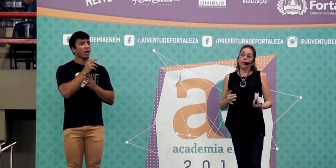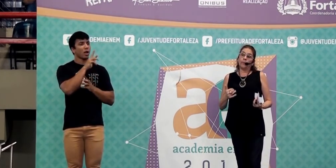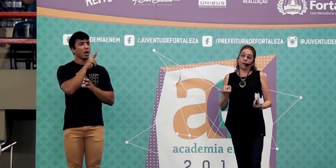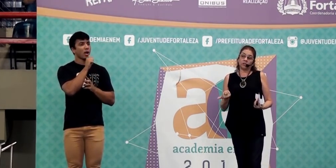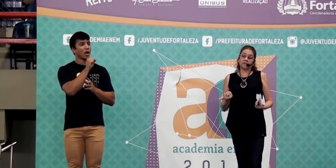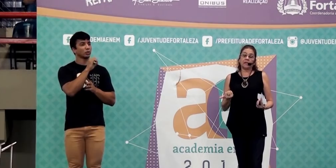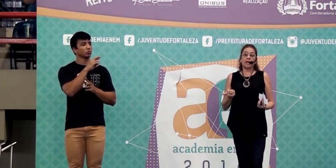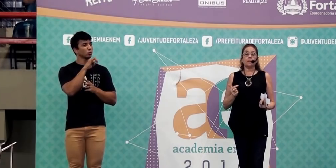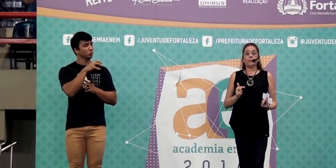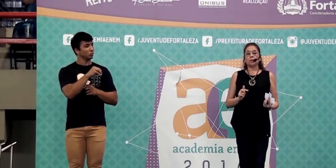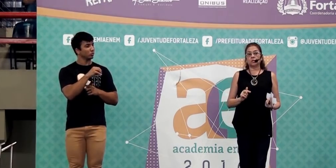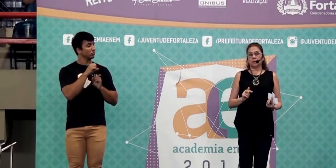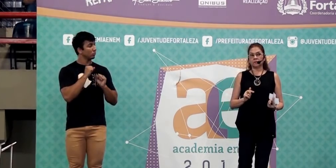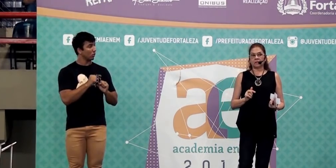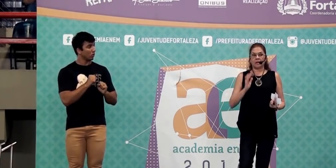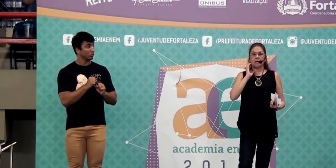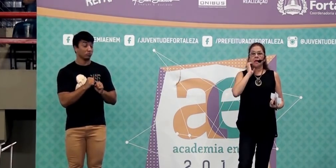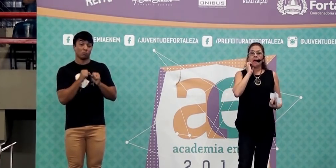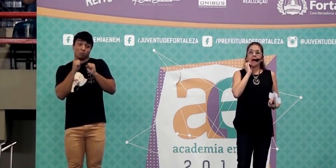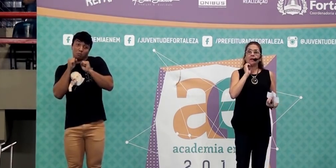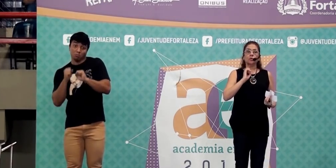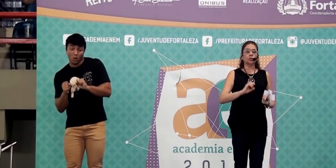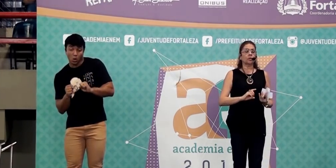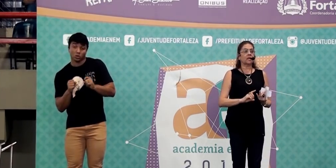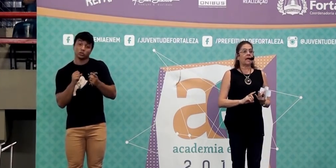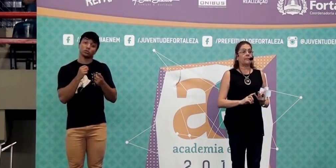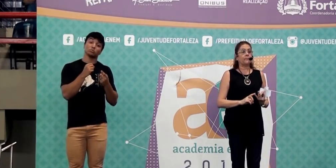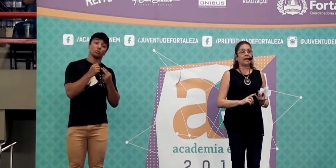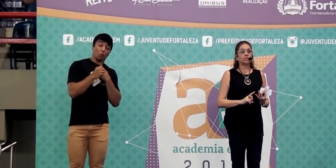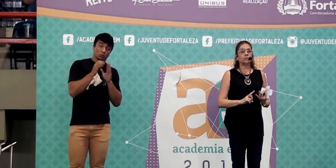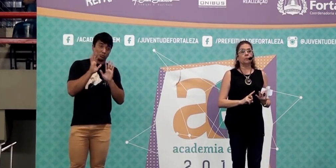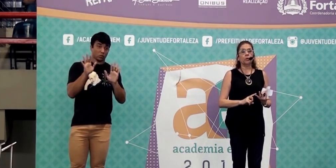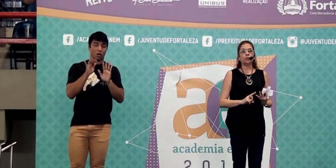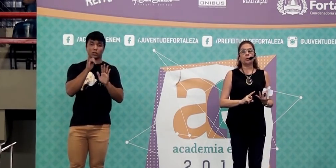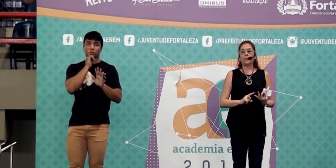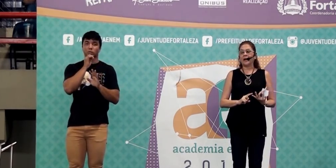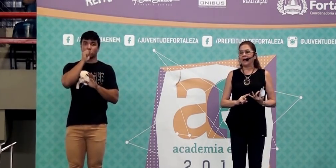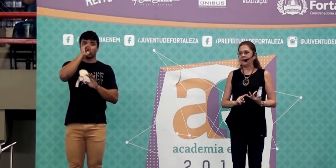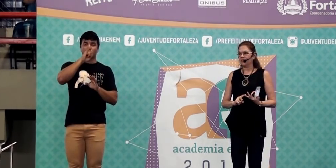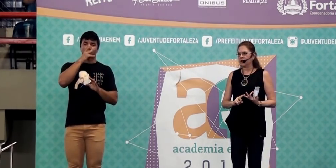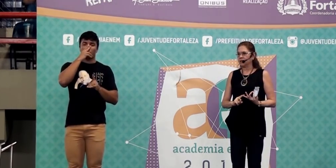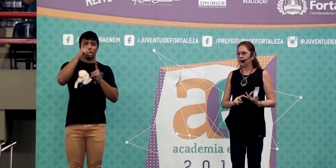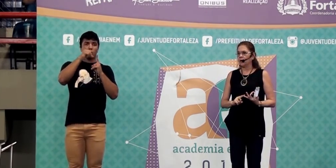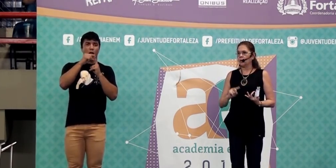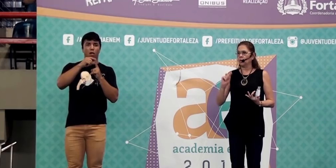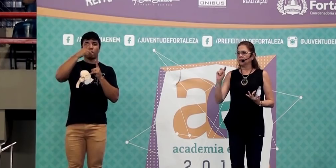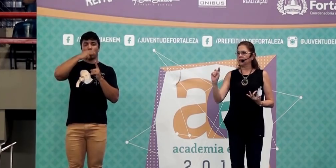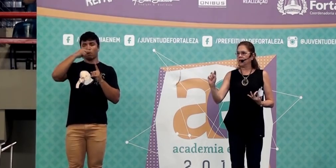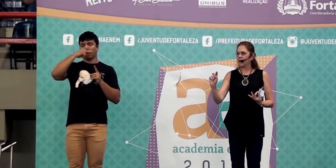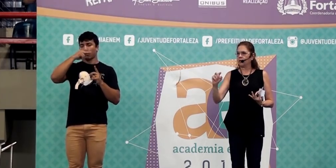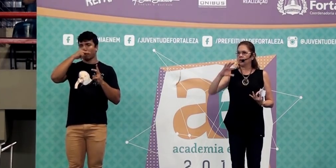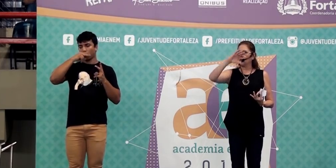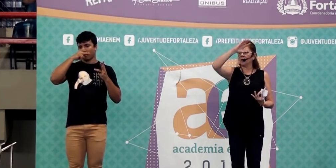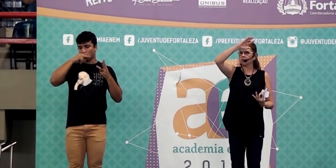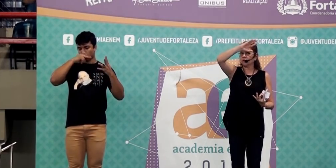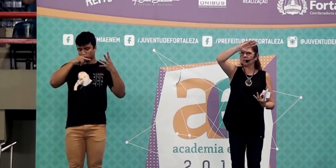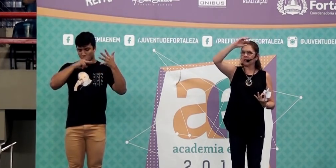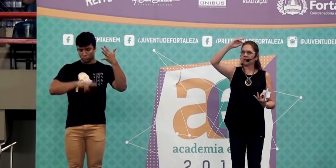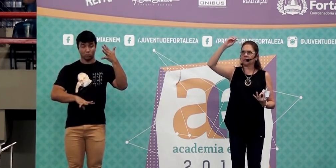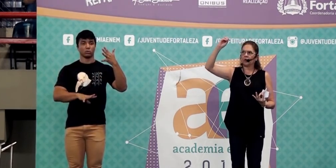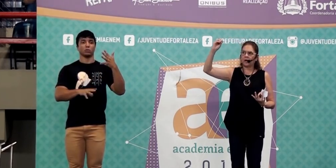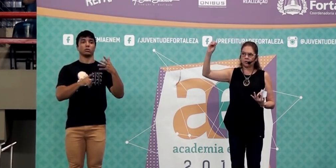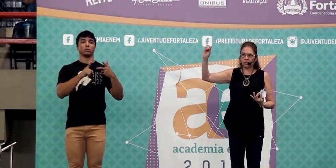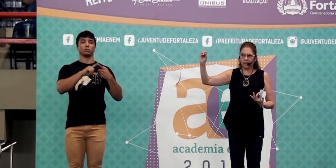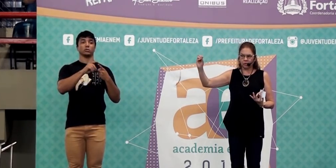rascunho, pode ser e pode não ser. Aluno que repete muito palavras, eu considero que quando